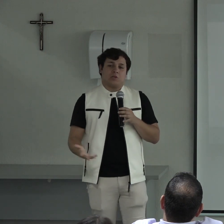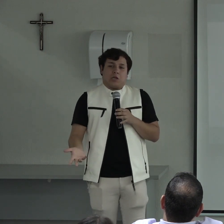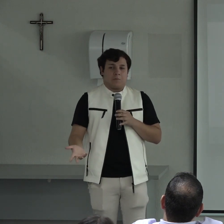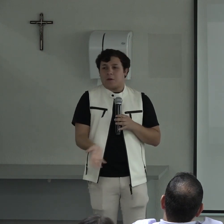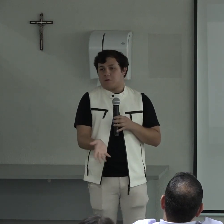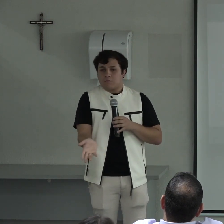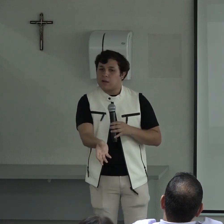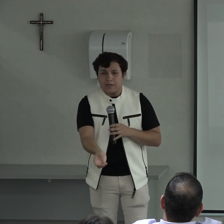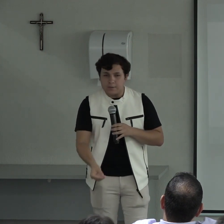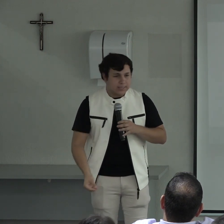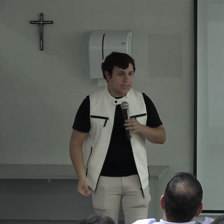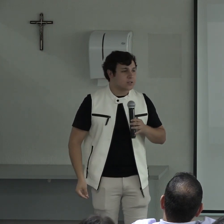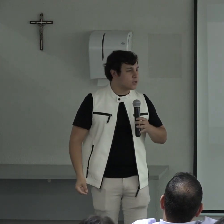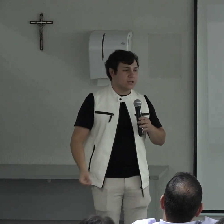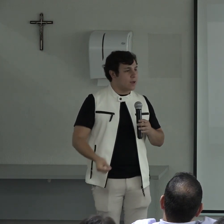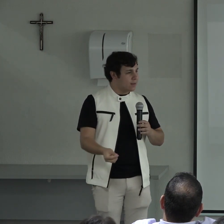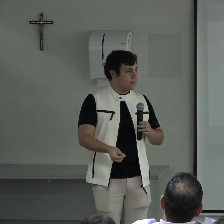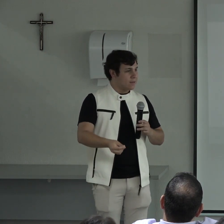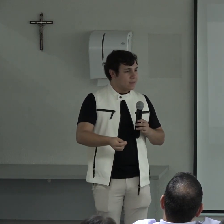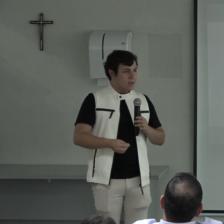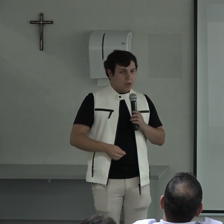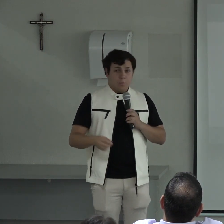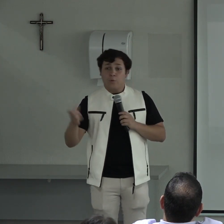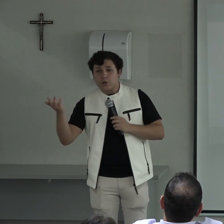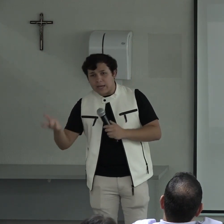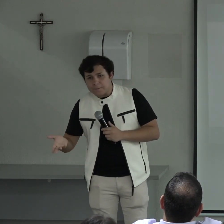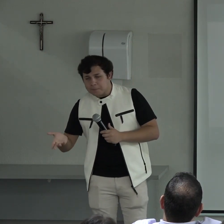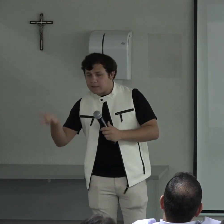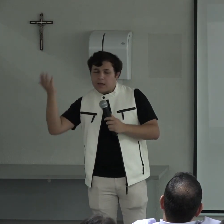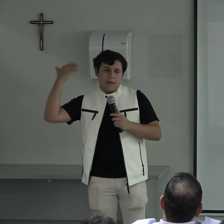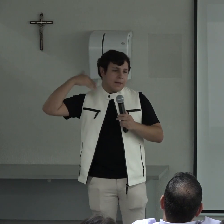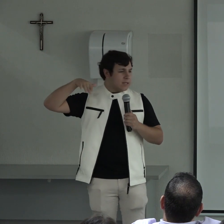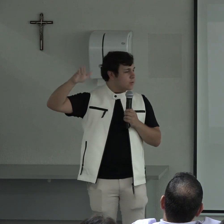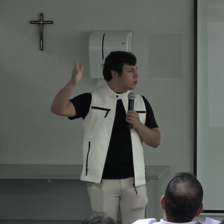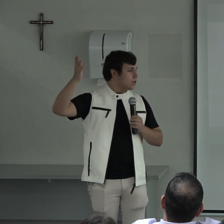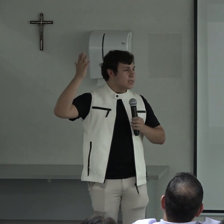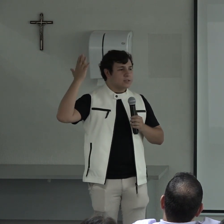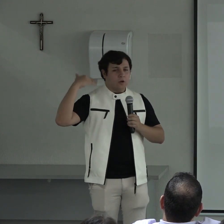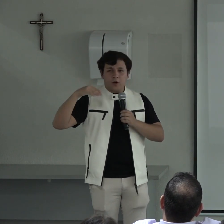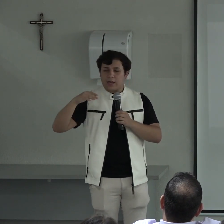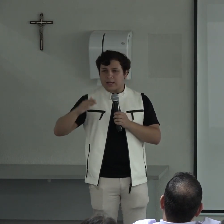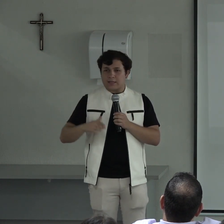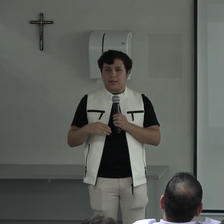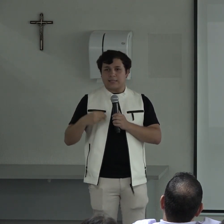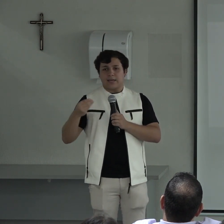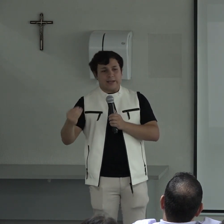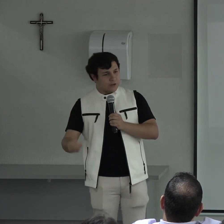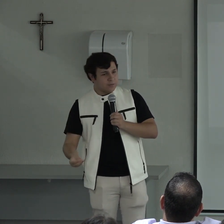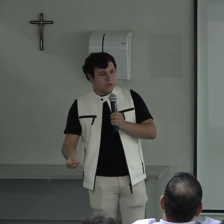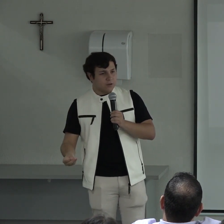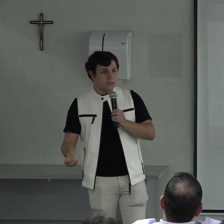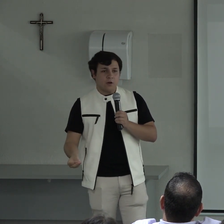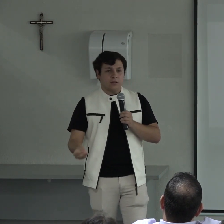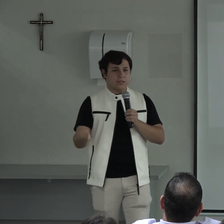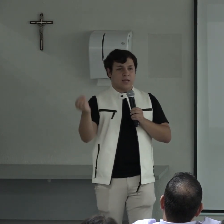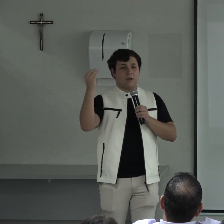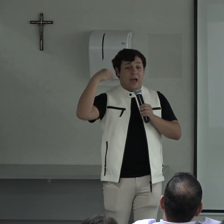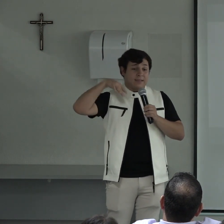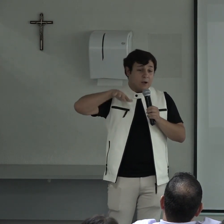Sí, pero la lengua de señas no es igual. ¿Por qué? Varias cuestiones de historia, que si le hacían caso a las personas sordas, que hasta cuándo